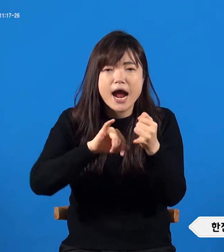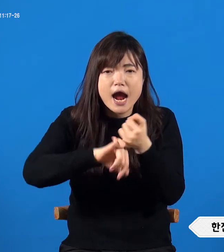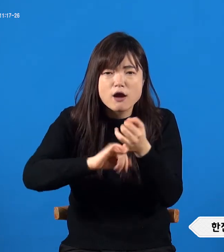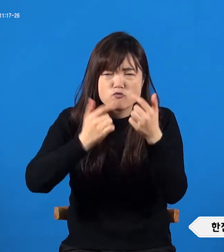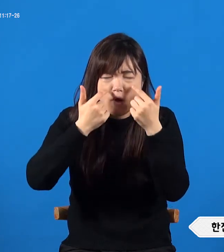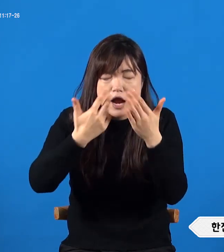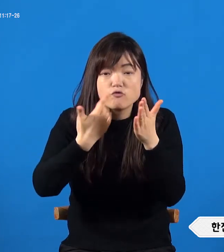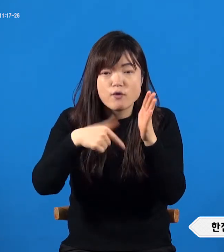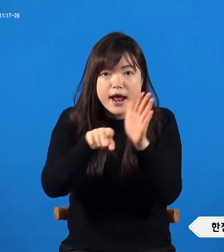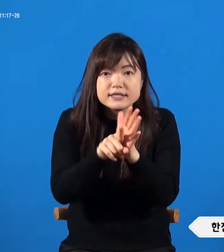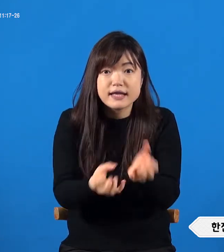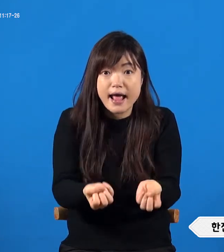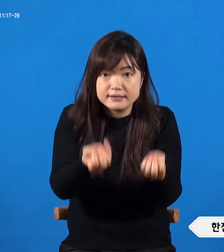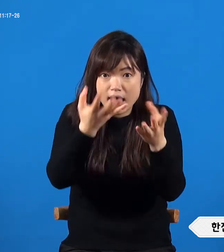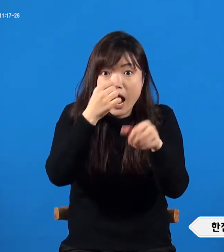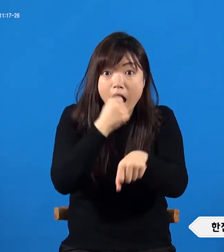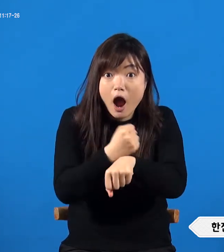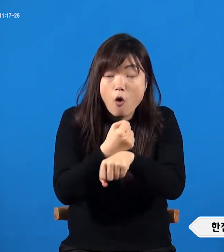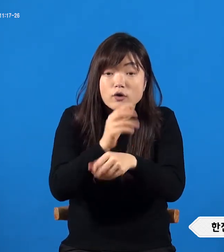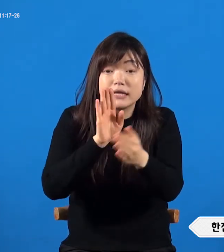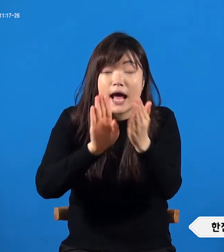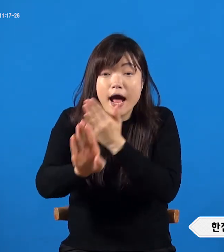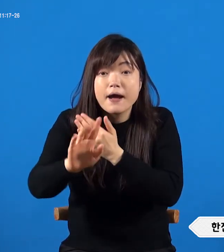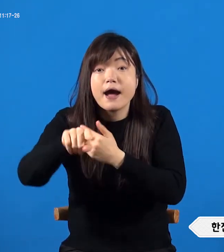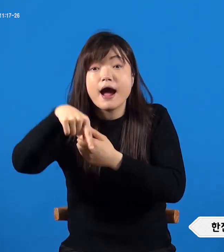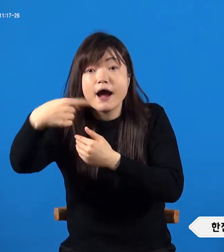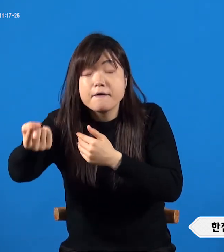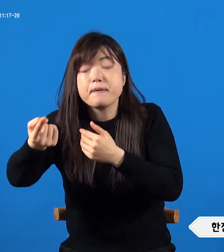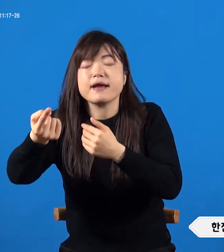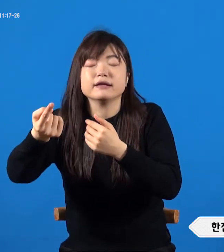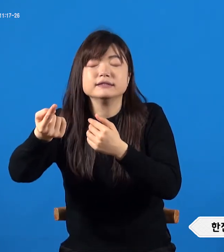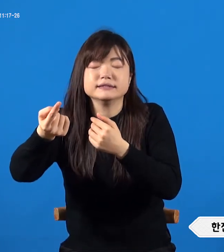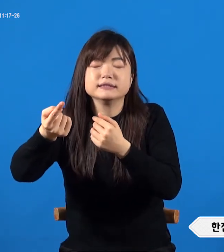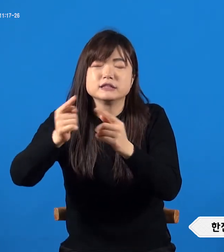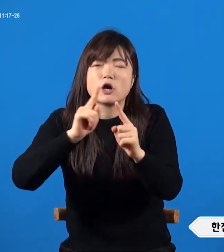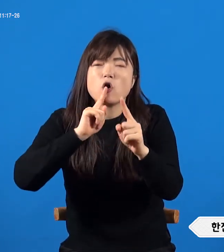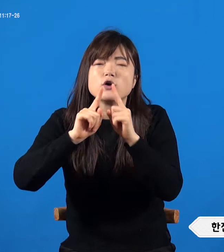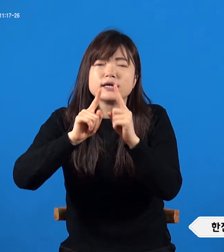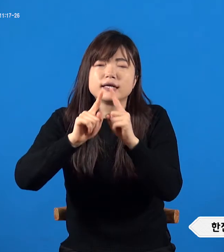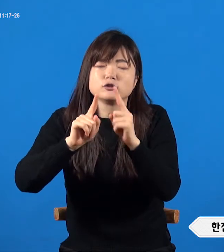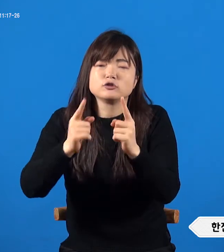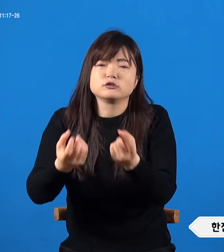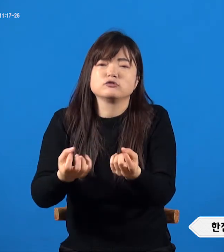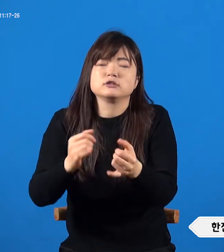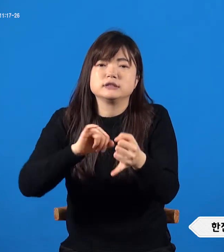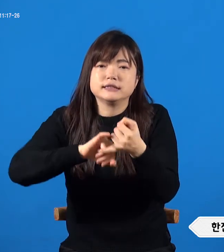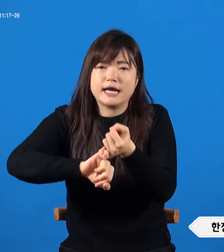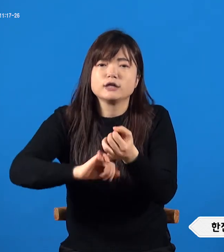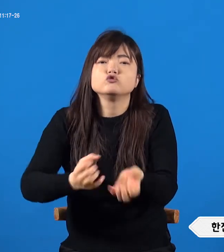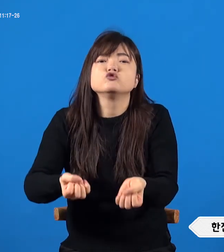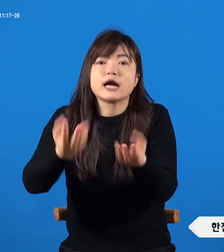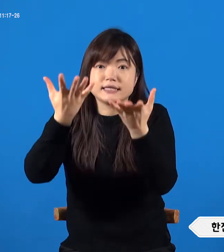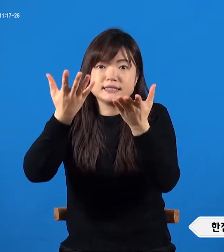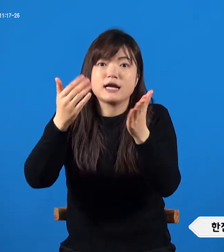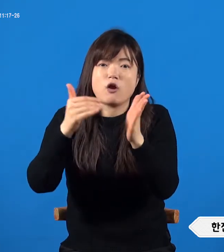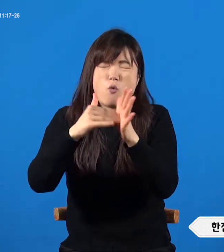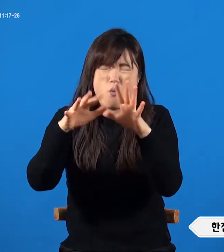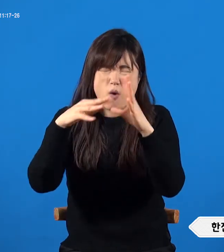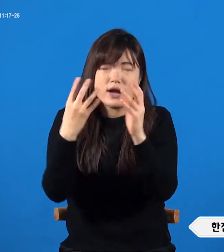언약 비준식을 하고 그리고 마지막에 언약 축하식을 함으로 언약이 완전하게 체결이